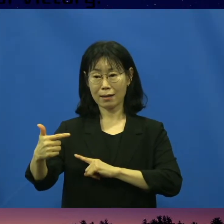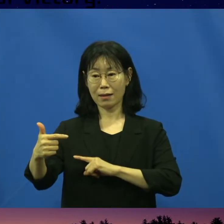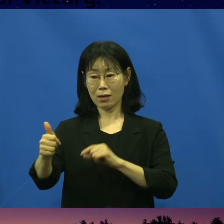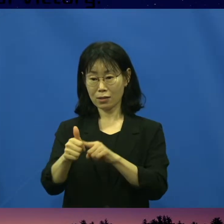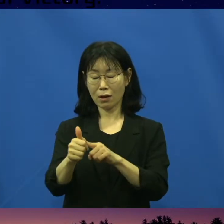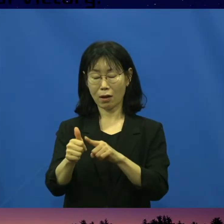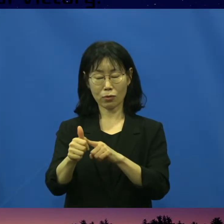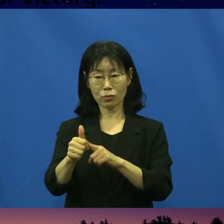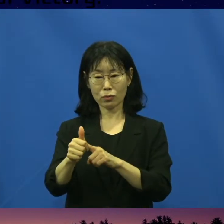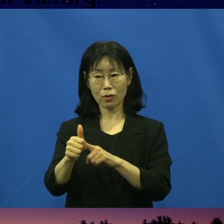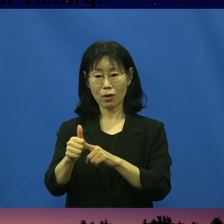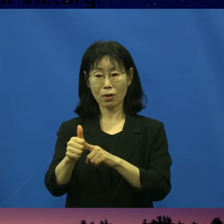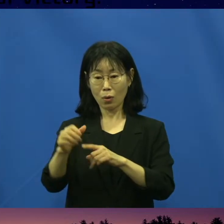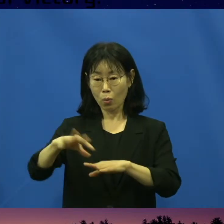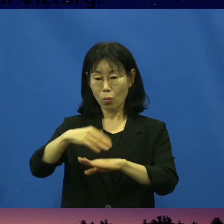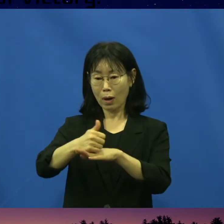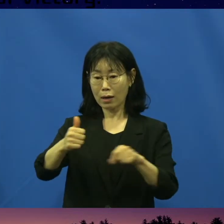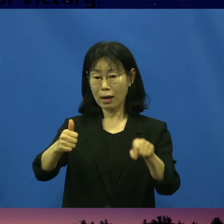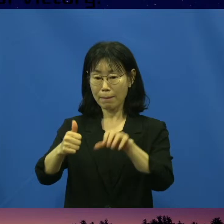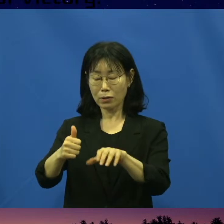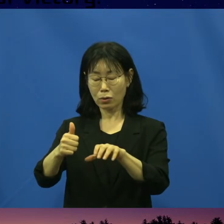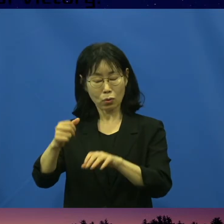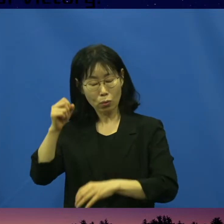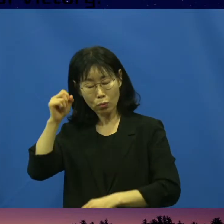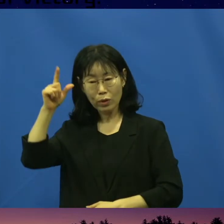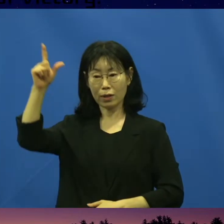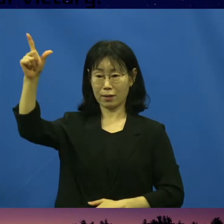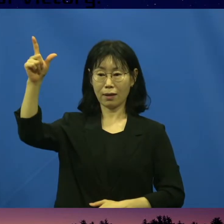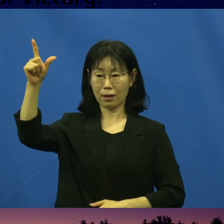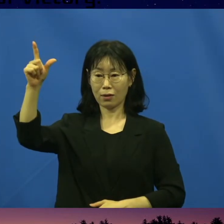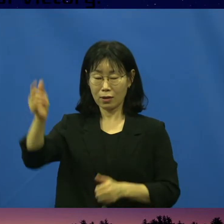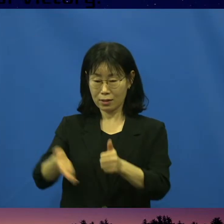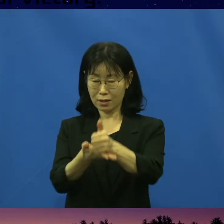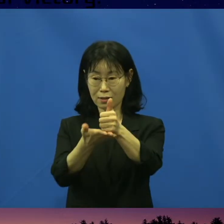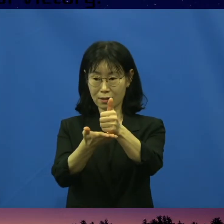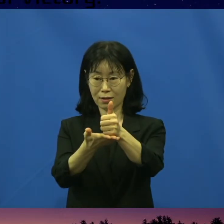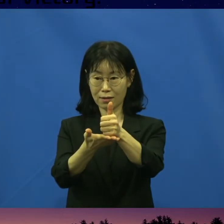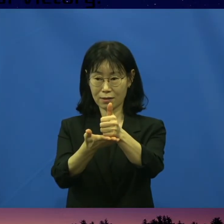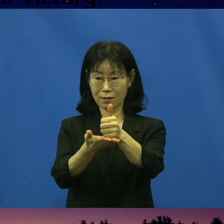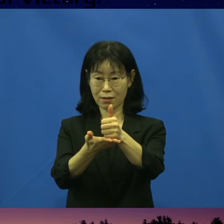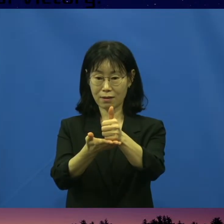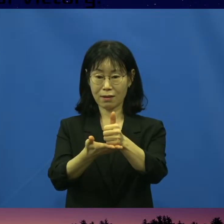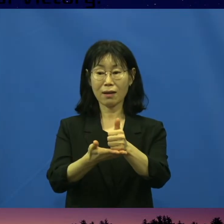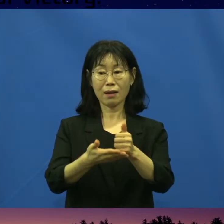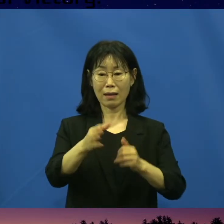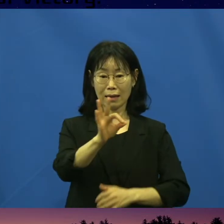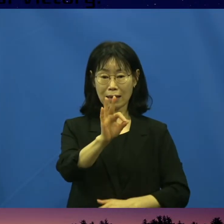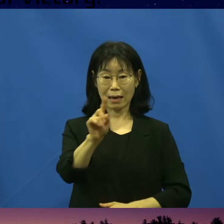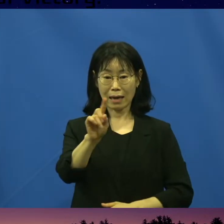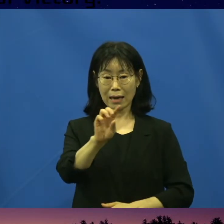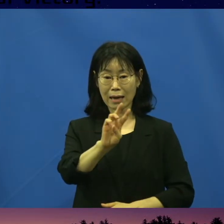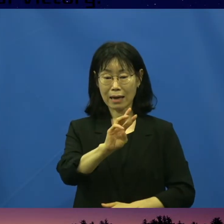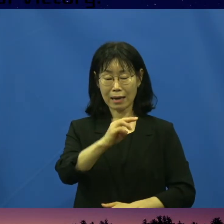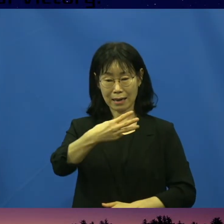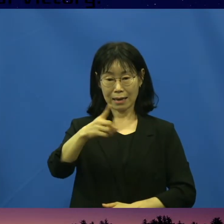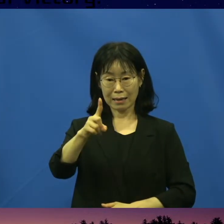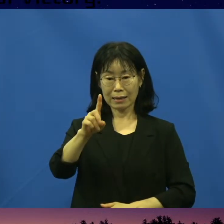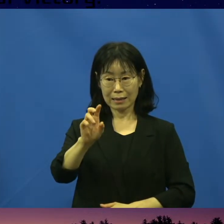대단한 거잖아요. 아람 왕의 군대 장관 나아만은 그의 주인 앞에서, 그 주인이 누구예요? 아람 왕이죠. 왕 앞에서 크고 존귀한